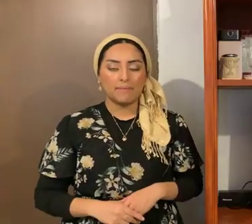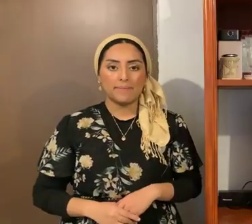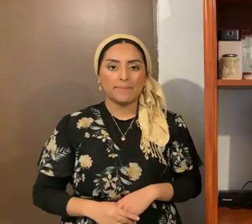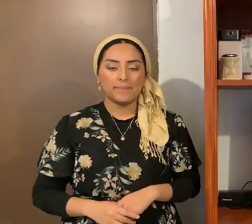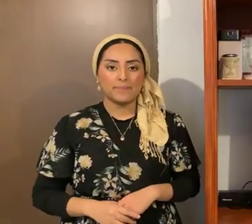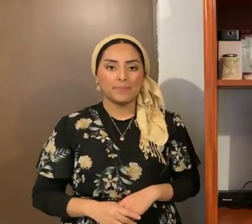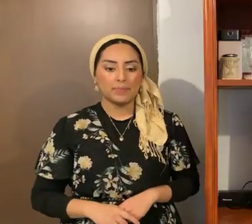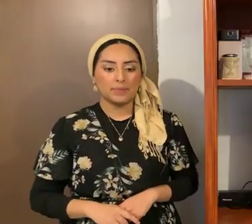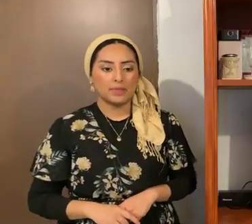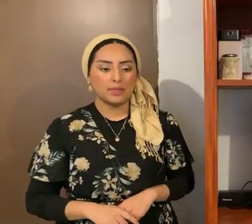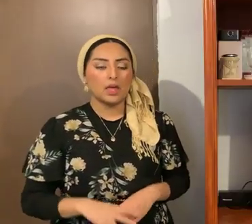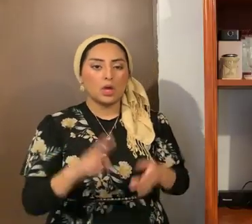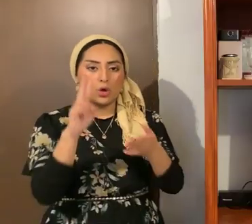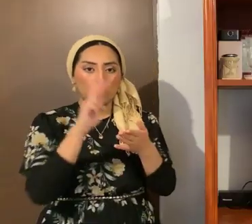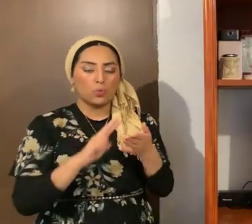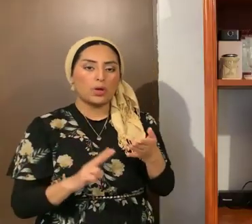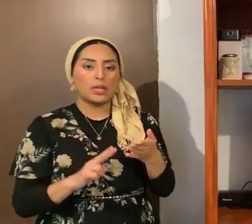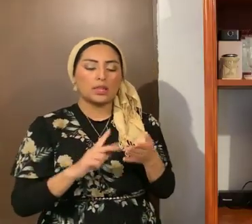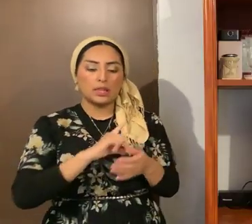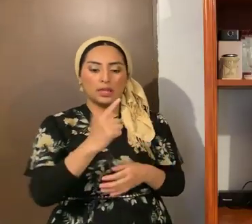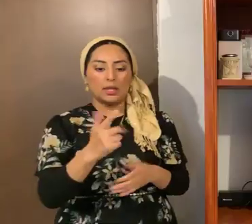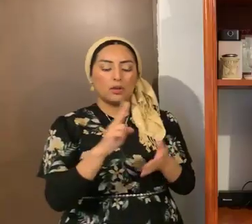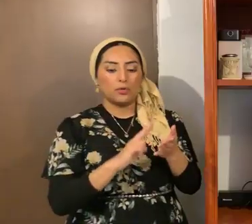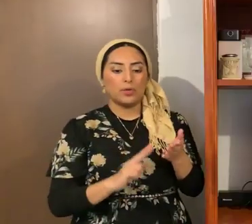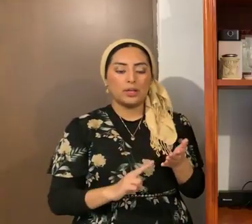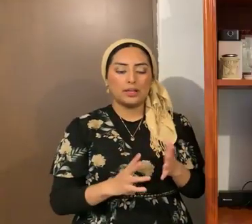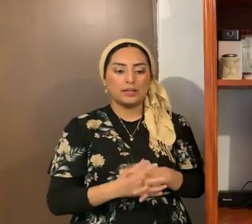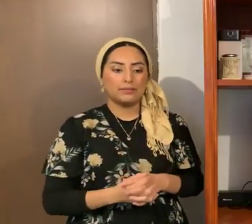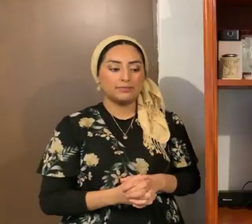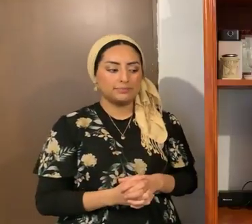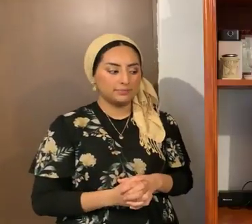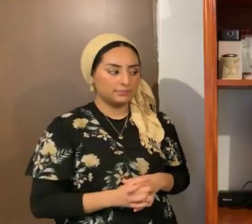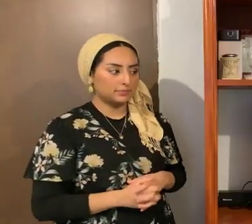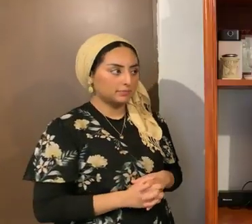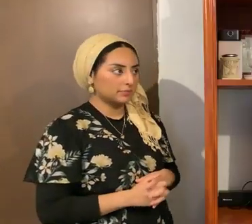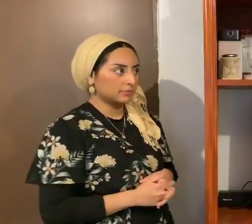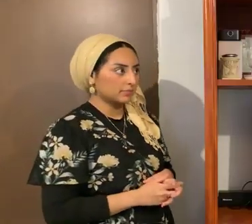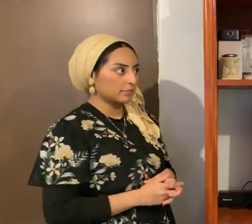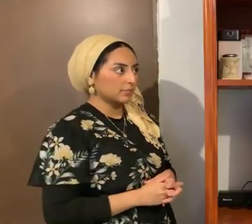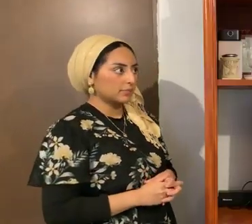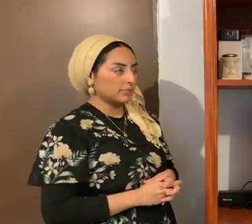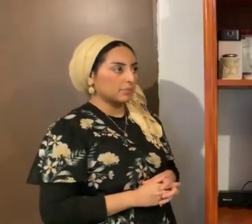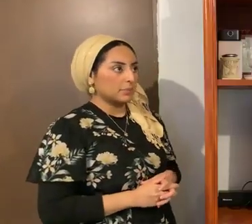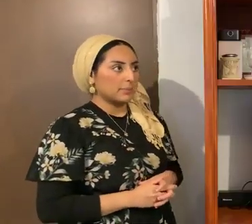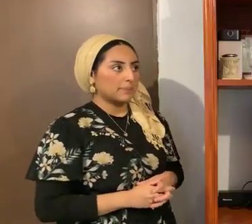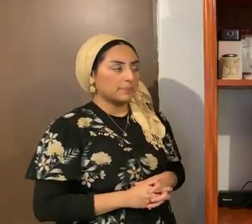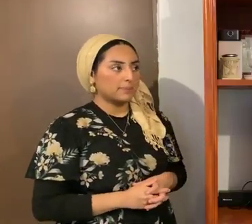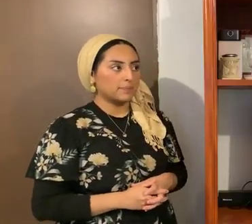lean por favor el punto número 1 de la conclusión amada Keilah. Amén.